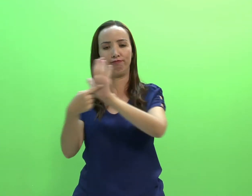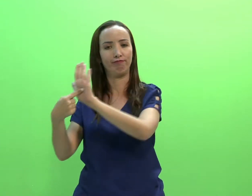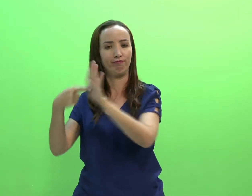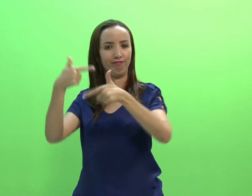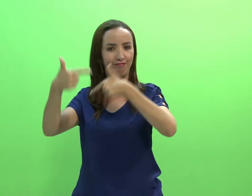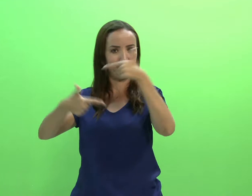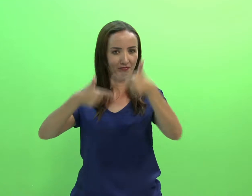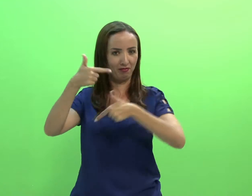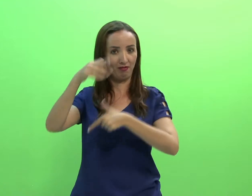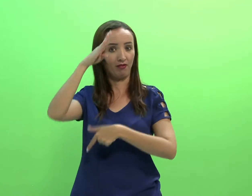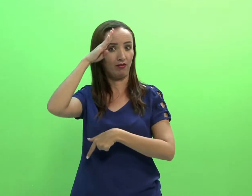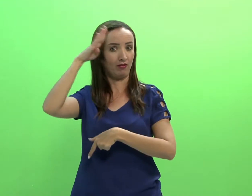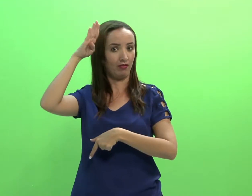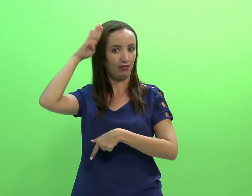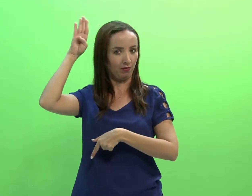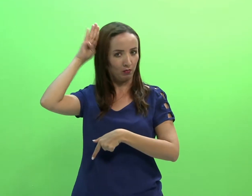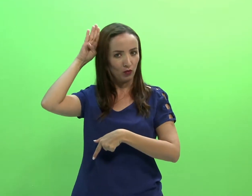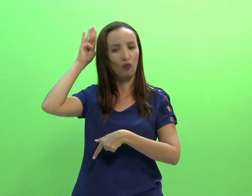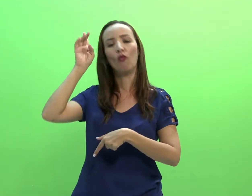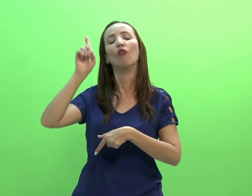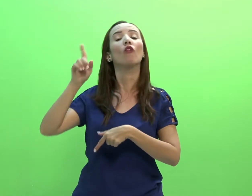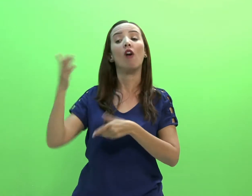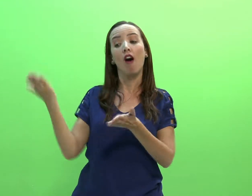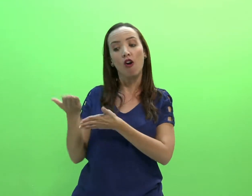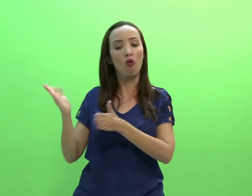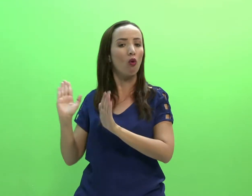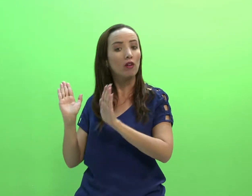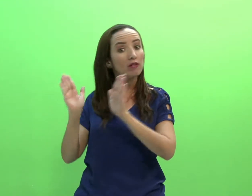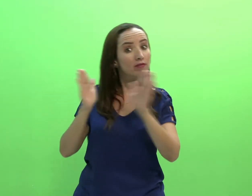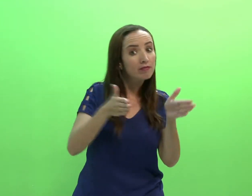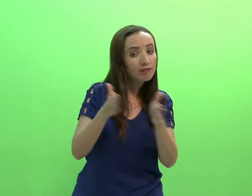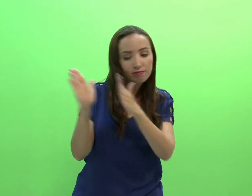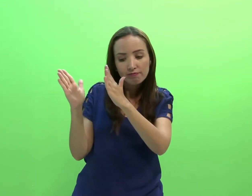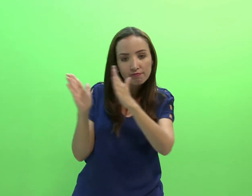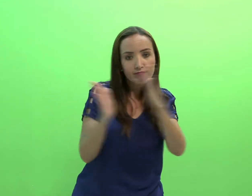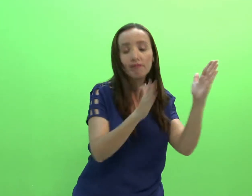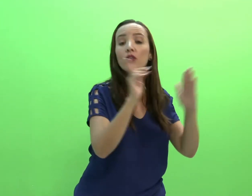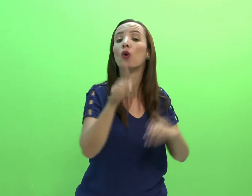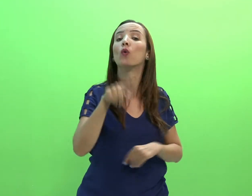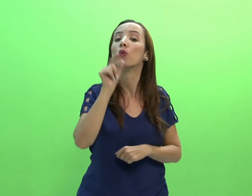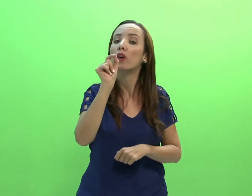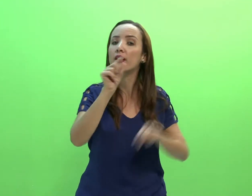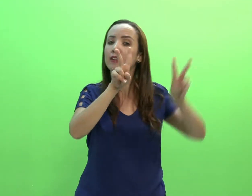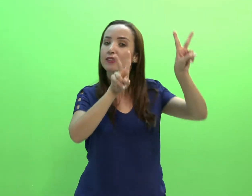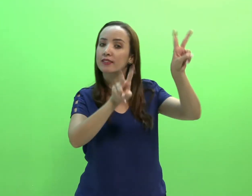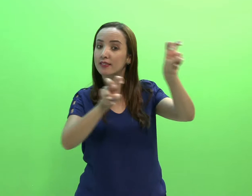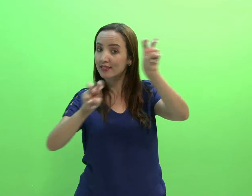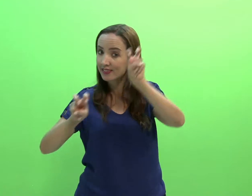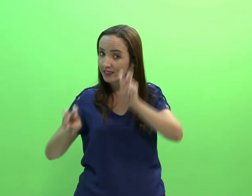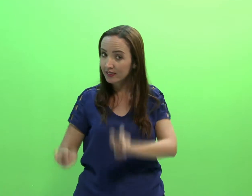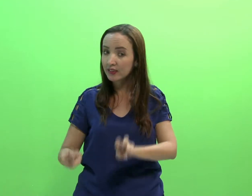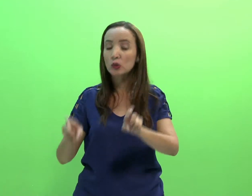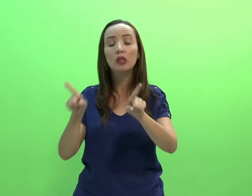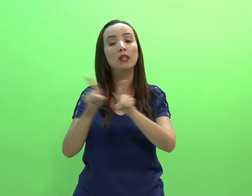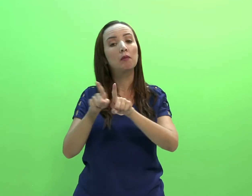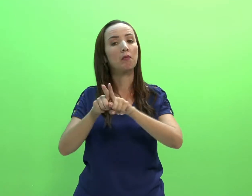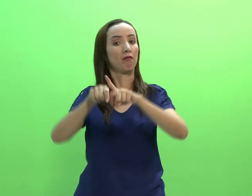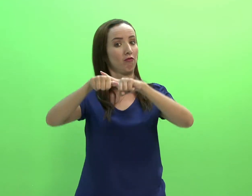3, onde apresentaremos aqui os trabalhos acadêmicos, as normas para tal,